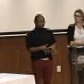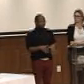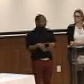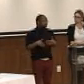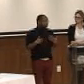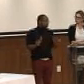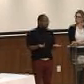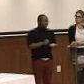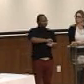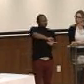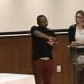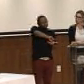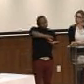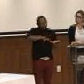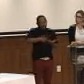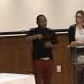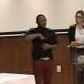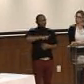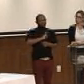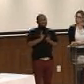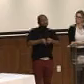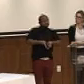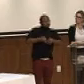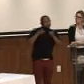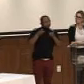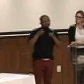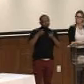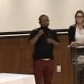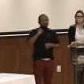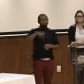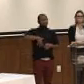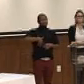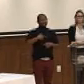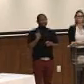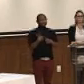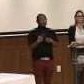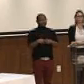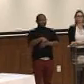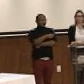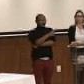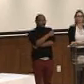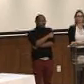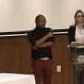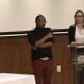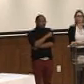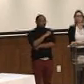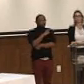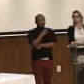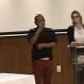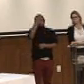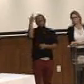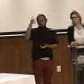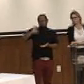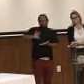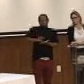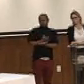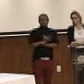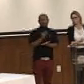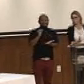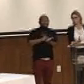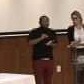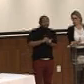Enfim, uma série de coisas que nós acabamos percebendo que era pelo fato dos alunos ou dos inscritos não